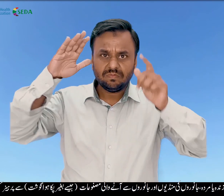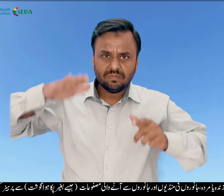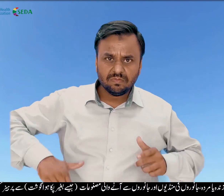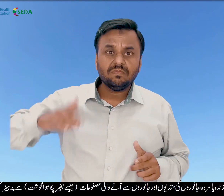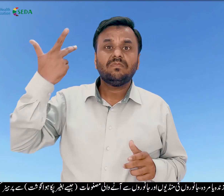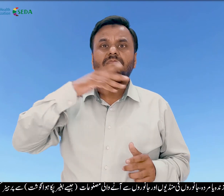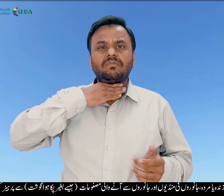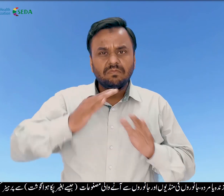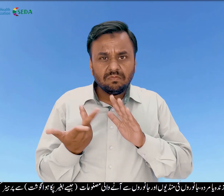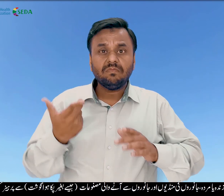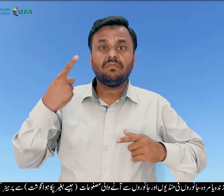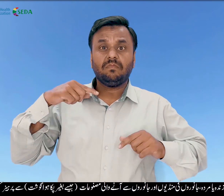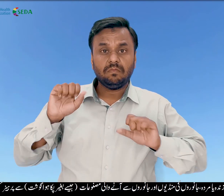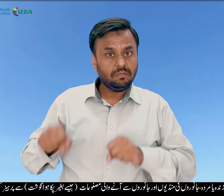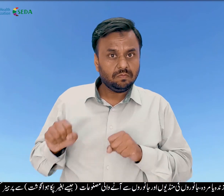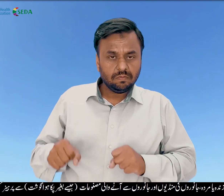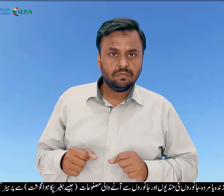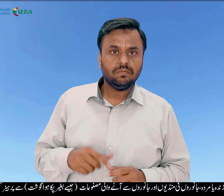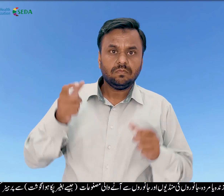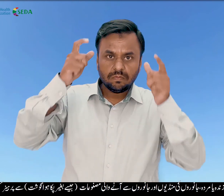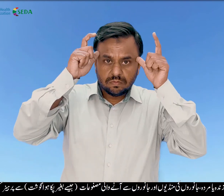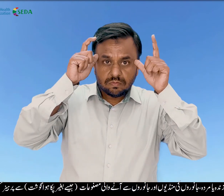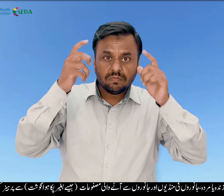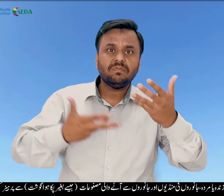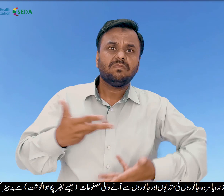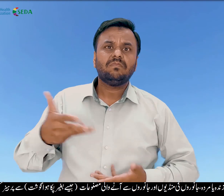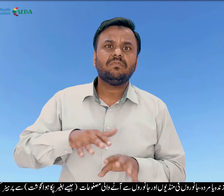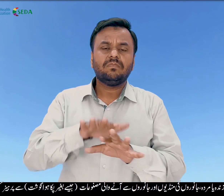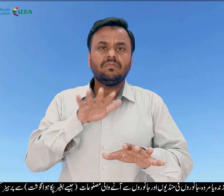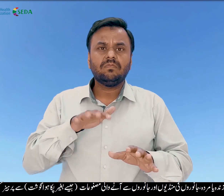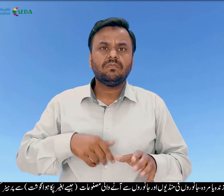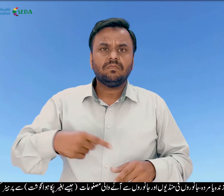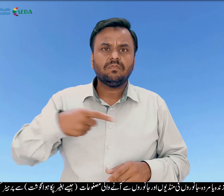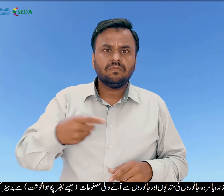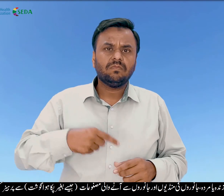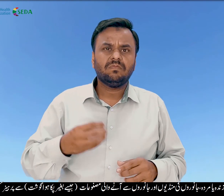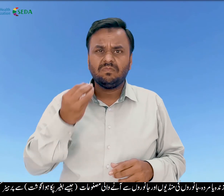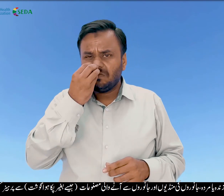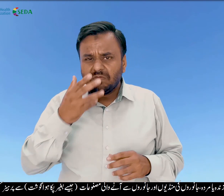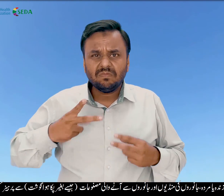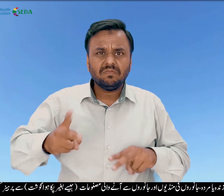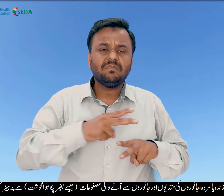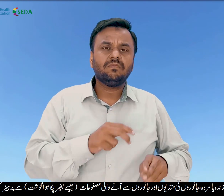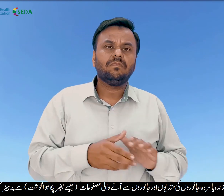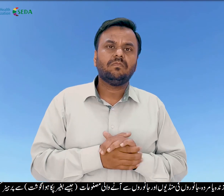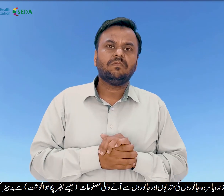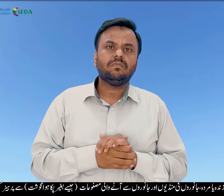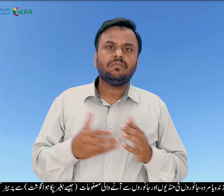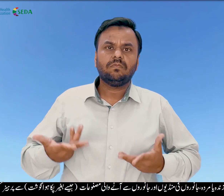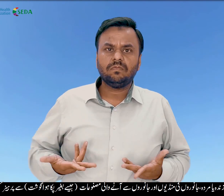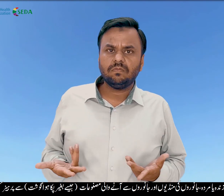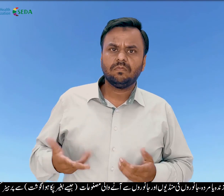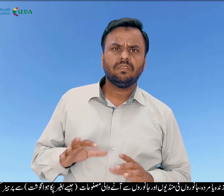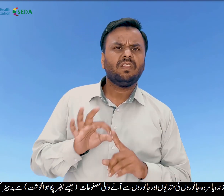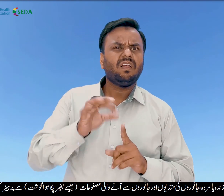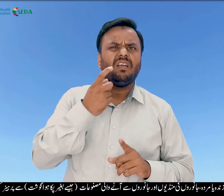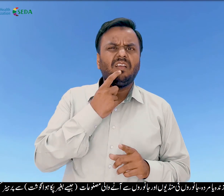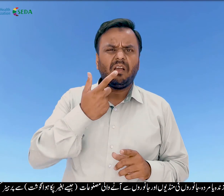جانوروں، زندہ یا مردہ، جانوروں کی منڈیوں اور جانوروں سے آنے والی مصنوعات جیسے بغیر پکا